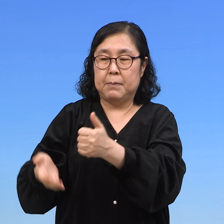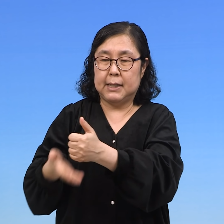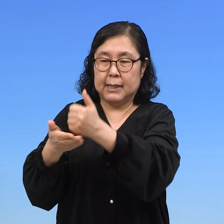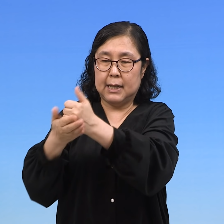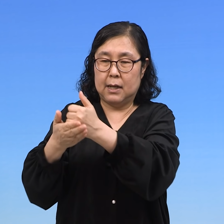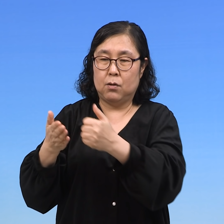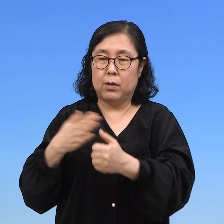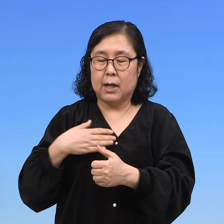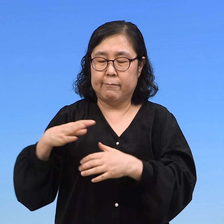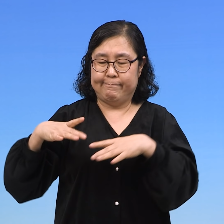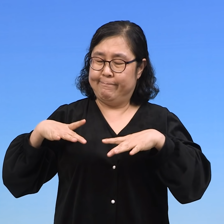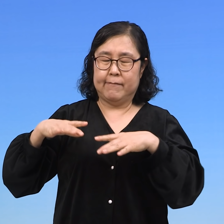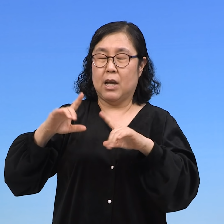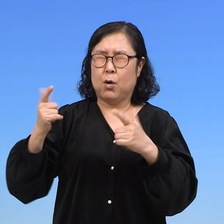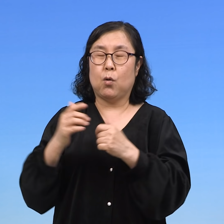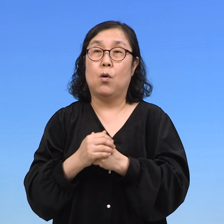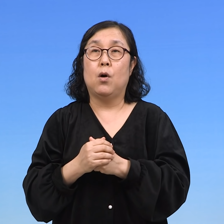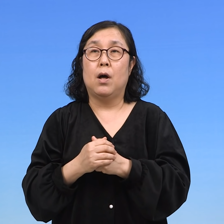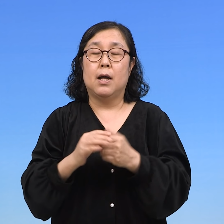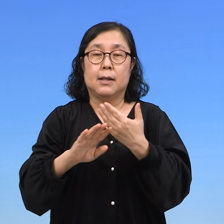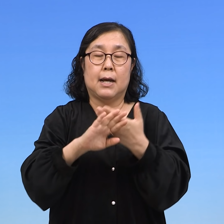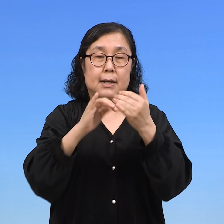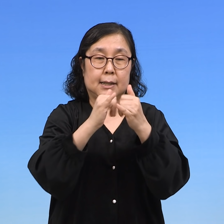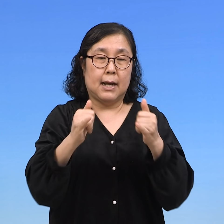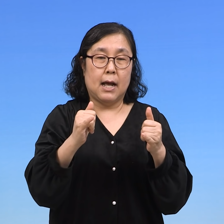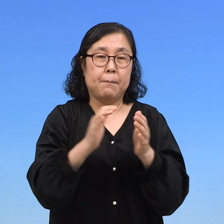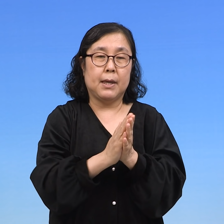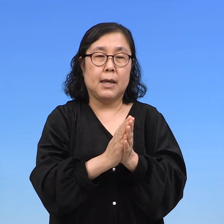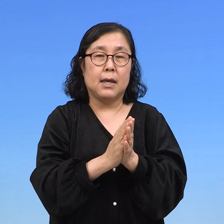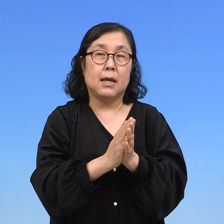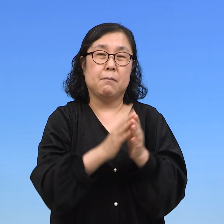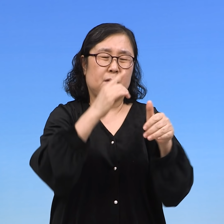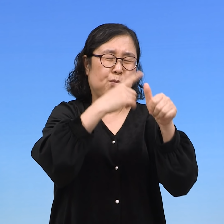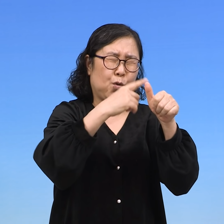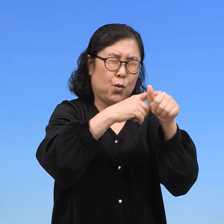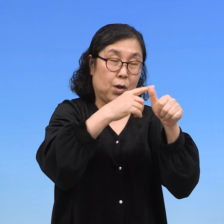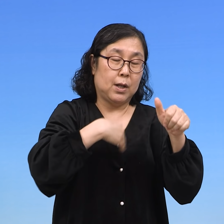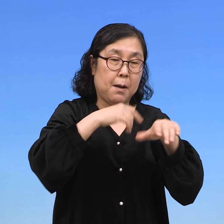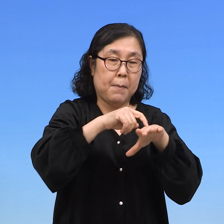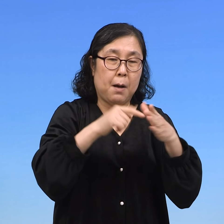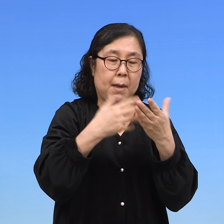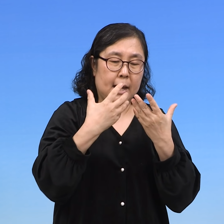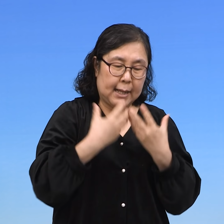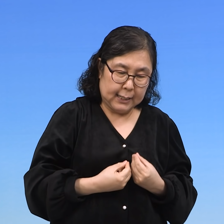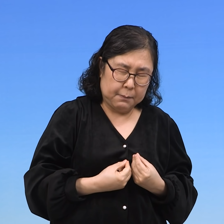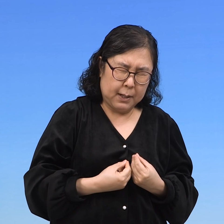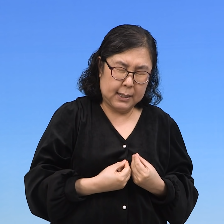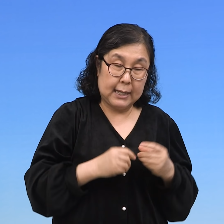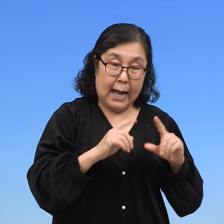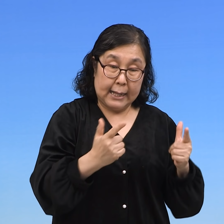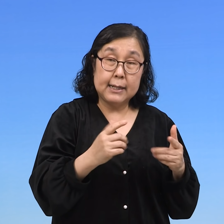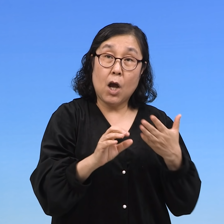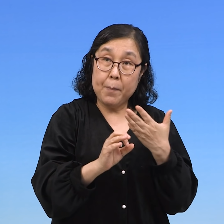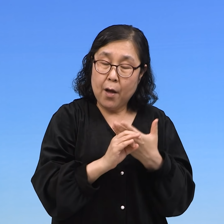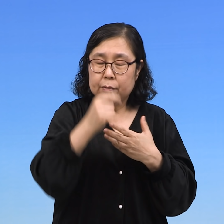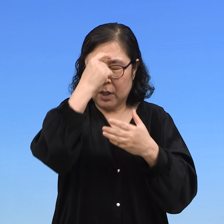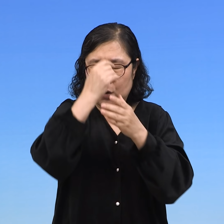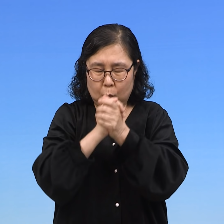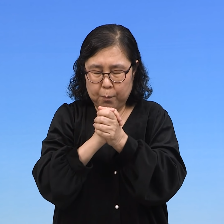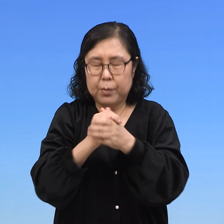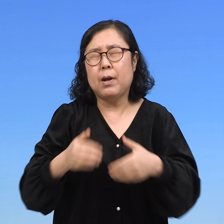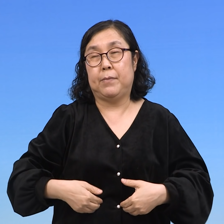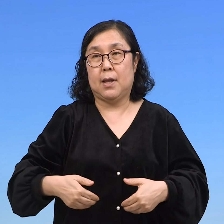누가 이렇게 뭐함을 해도 너무 거기에 낙심하지 않기를 원하신다면 기도 시간을 확보하세요 그래서